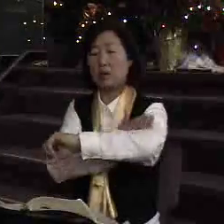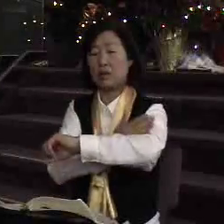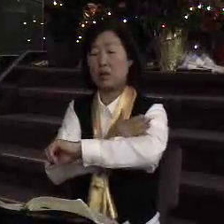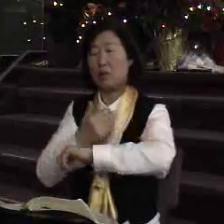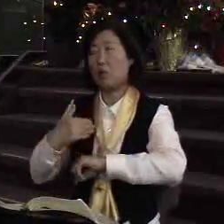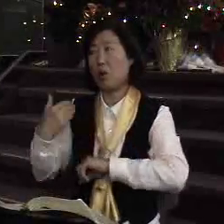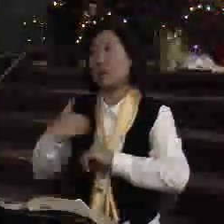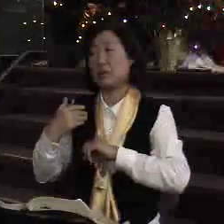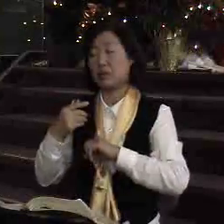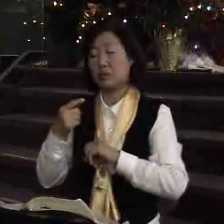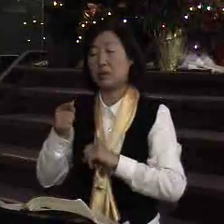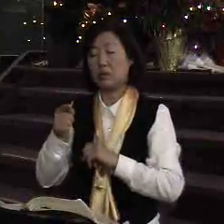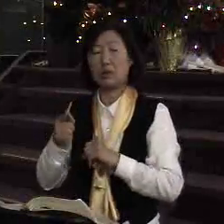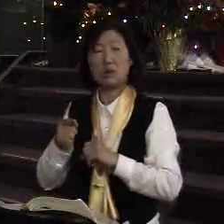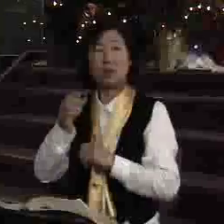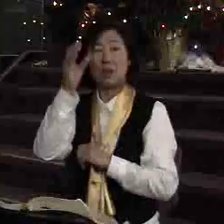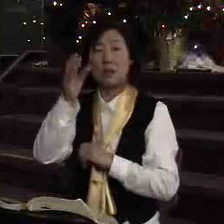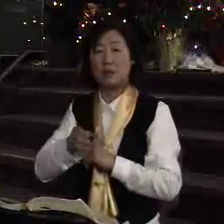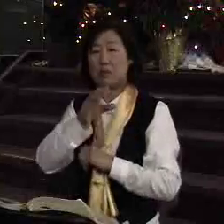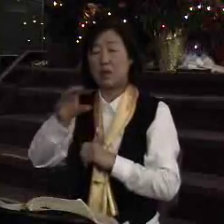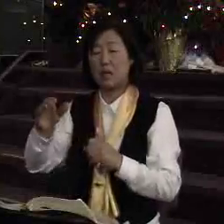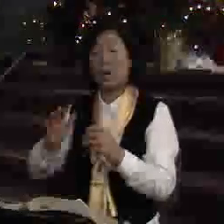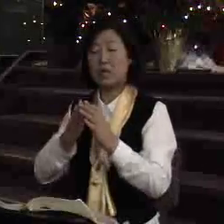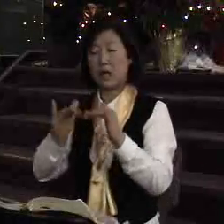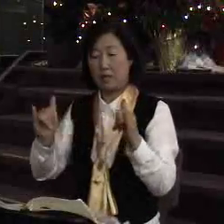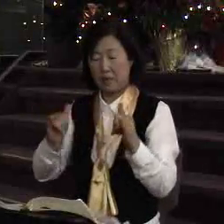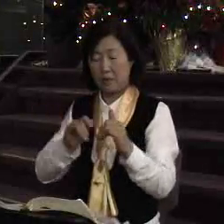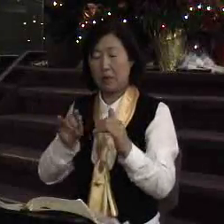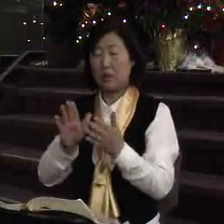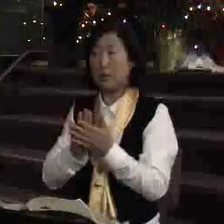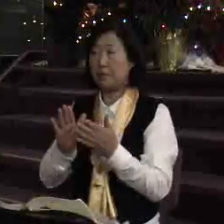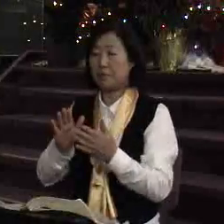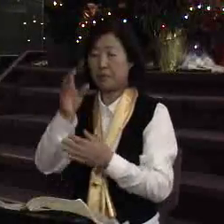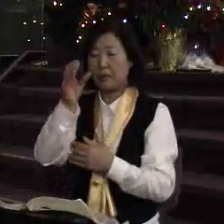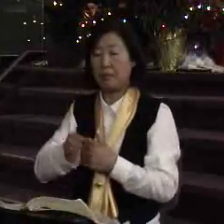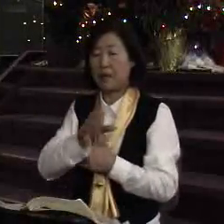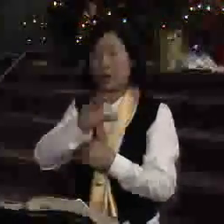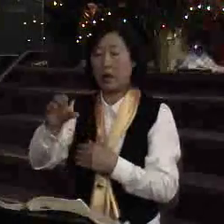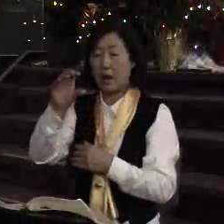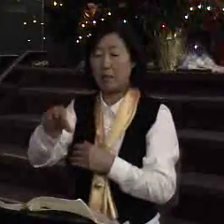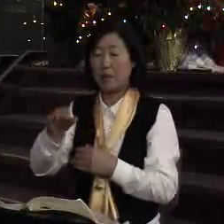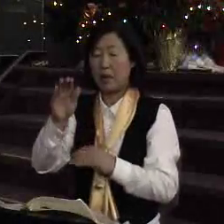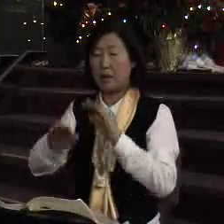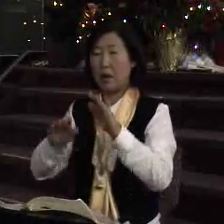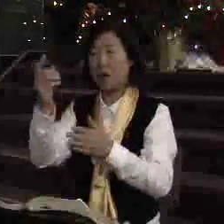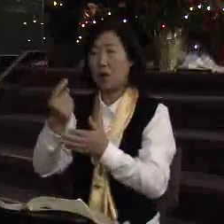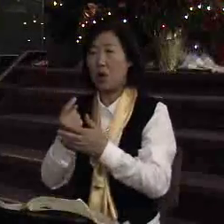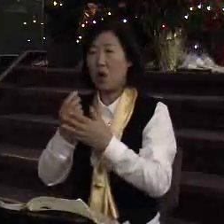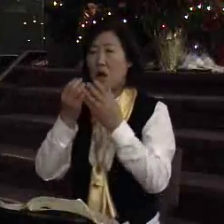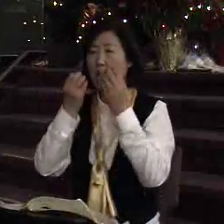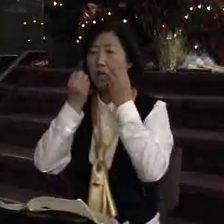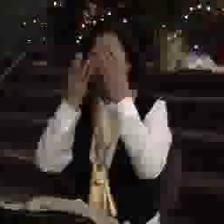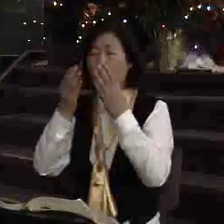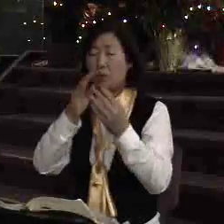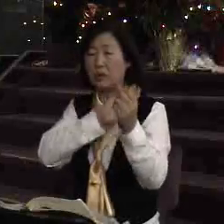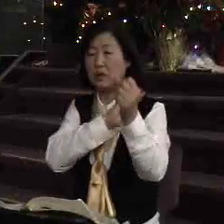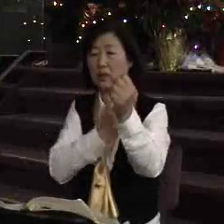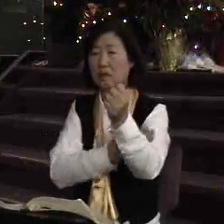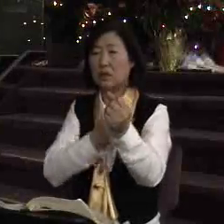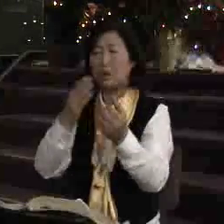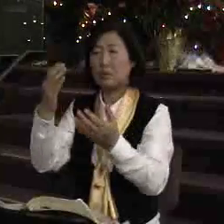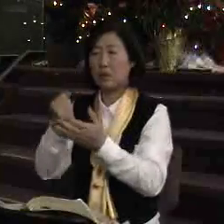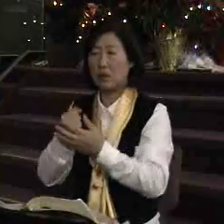게 아닙니까? 우리는 십자가의 사람들입니다. 십자가 앞에 나와 새로운 능력 받으시고